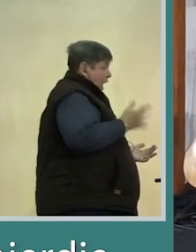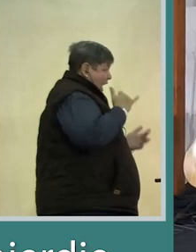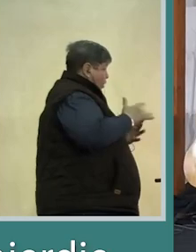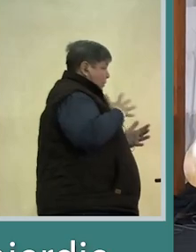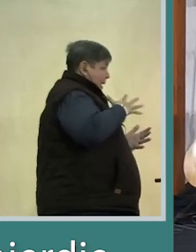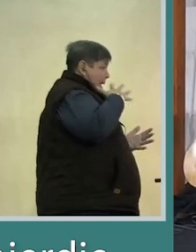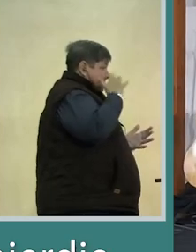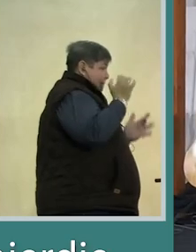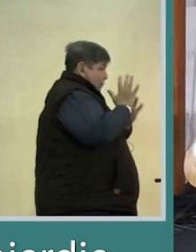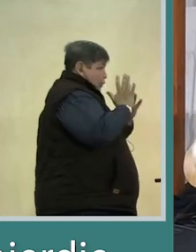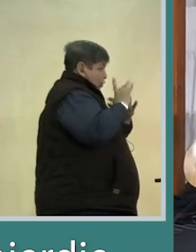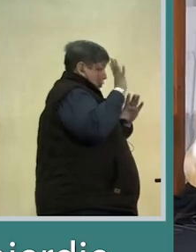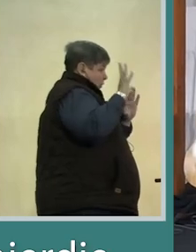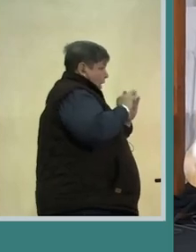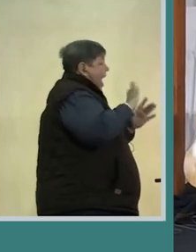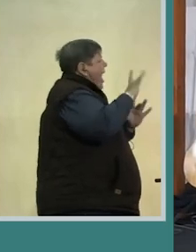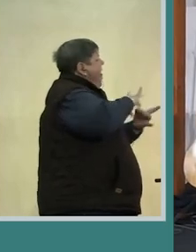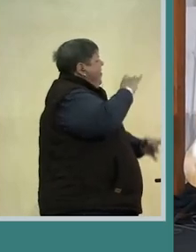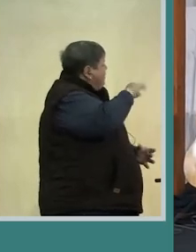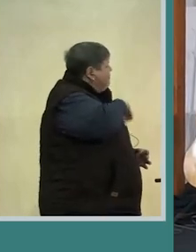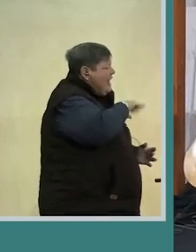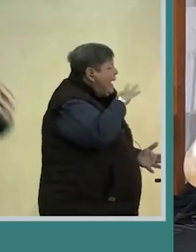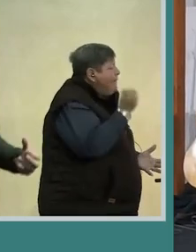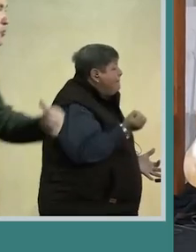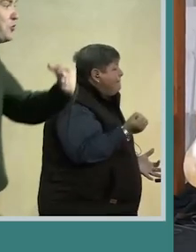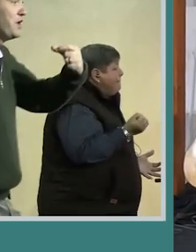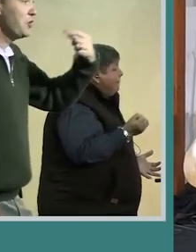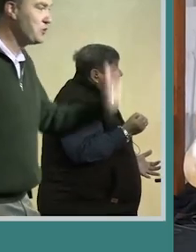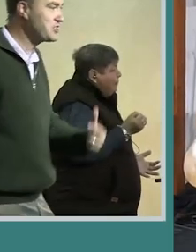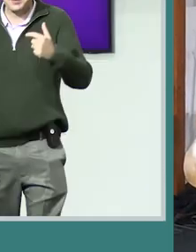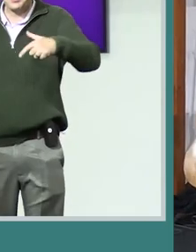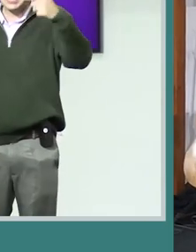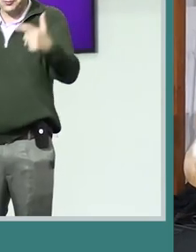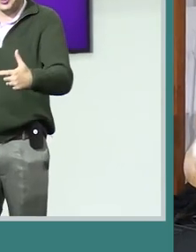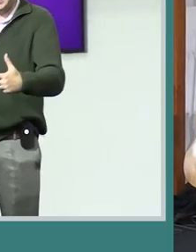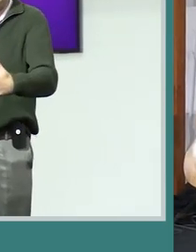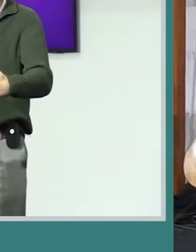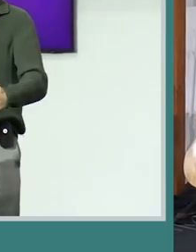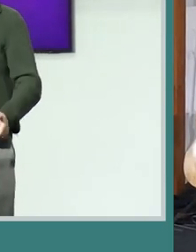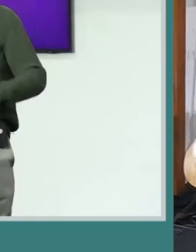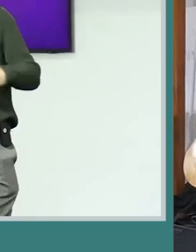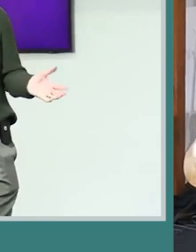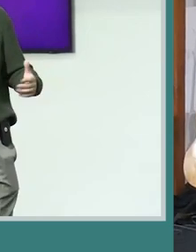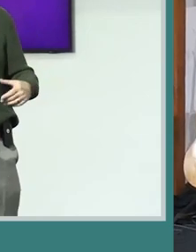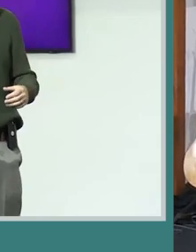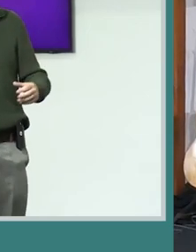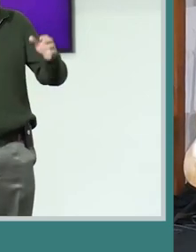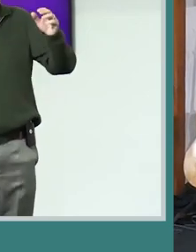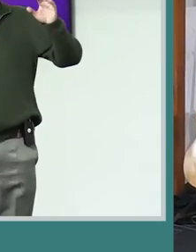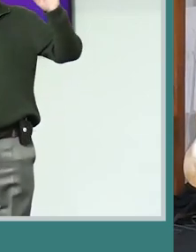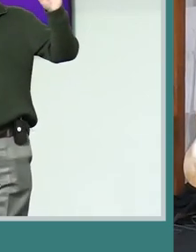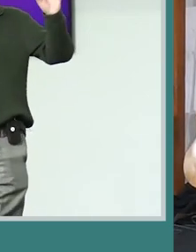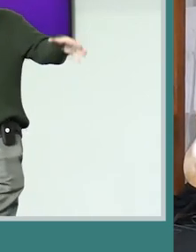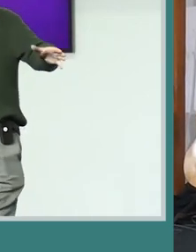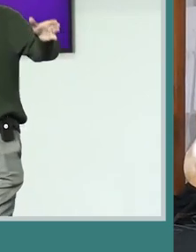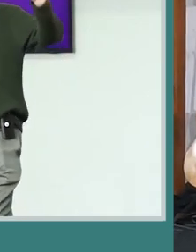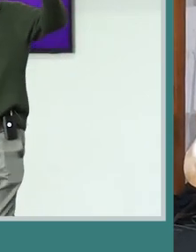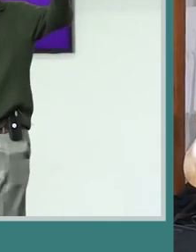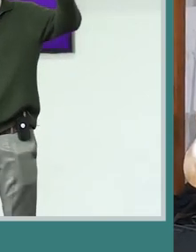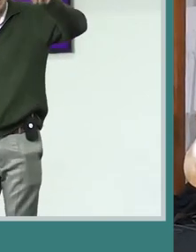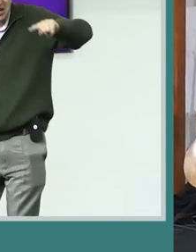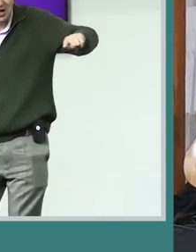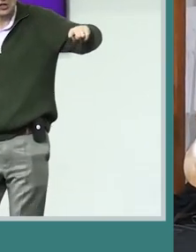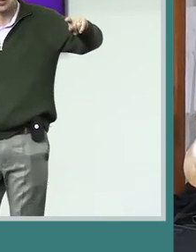lyk as ons nie die heilige geest in ons leven het wat ons help om gehoorzaam te wees in die woord nie. Want jy sal sien, dit is maar een story